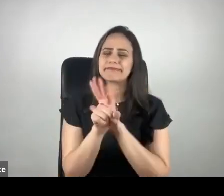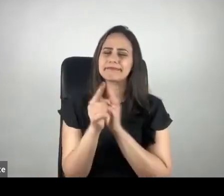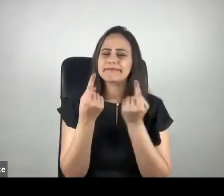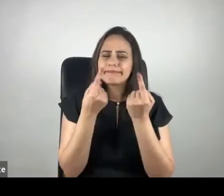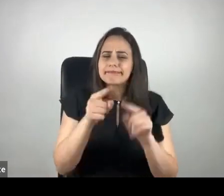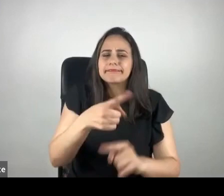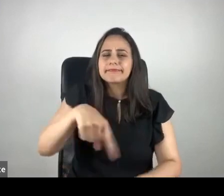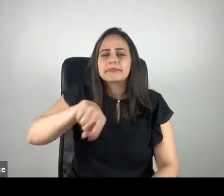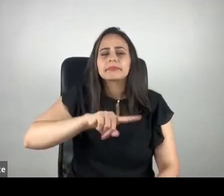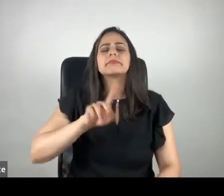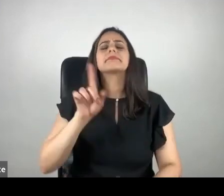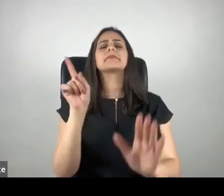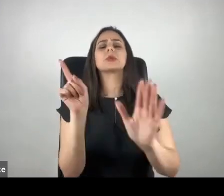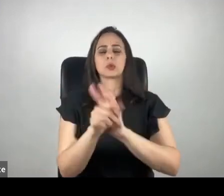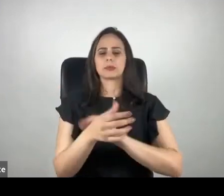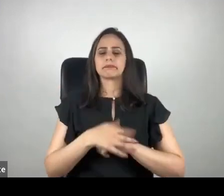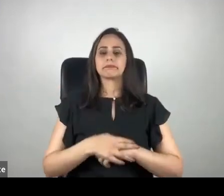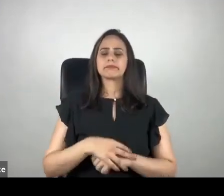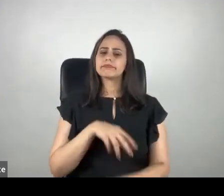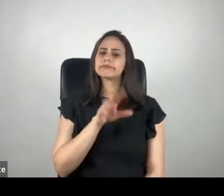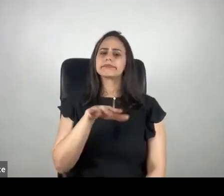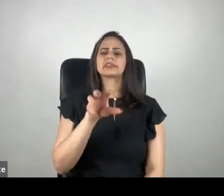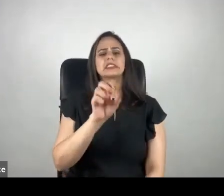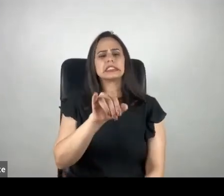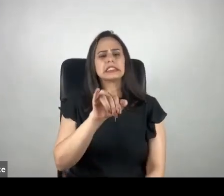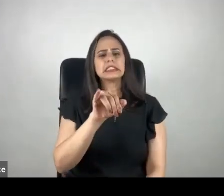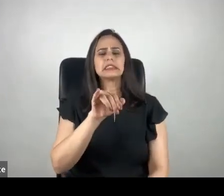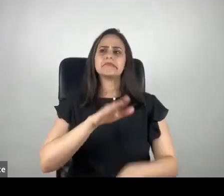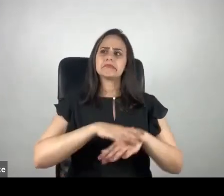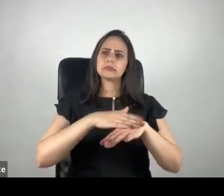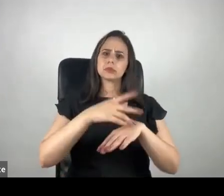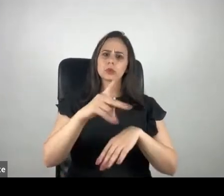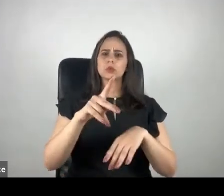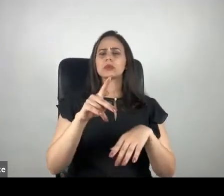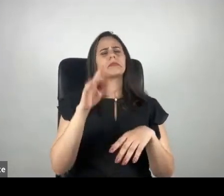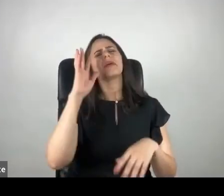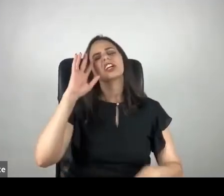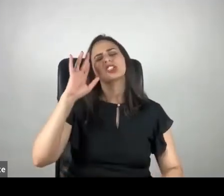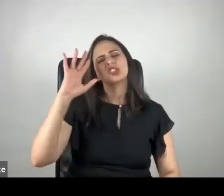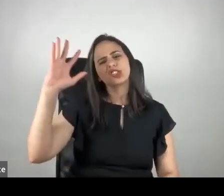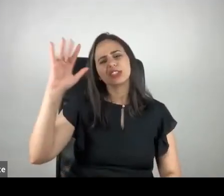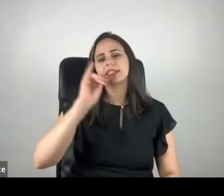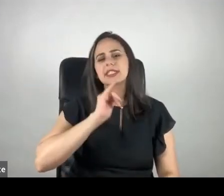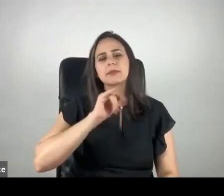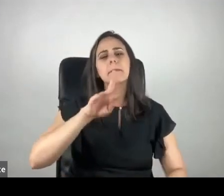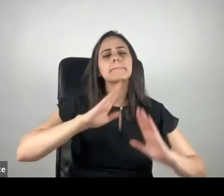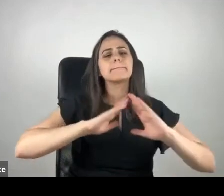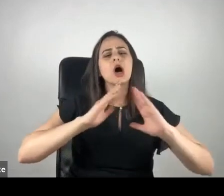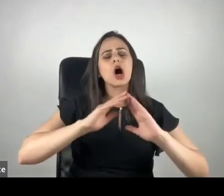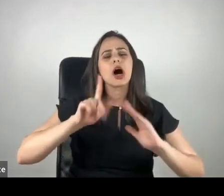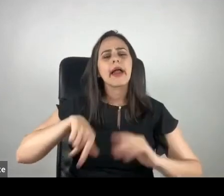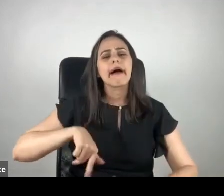Onde, se você tivesse que escolher, vamos supor que você morasse lá na Alemanha,